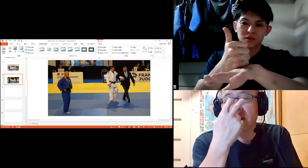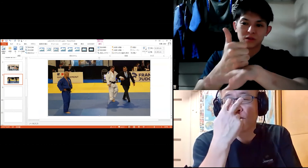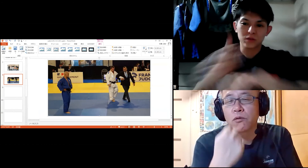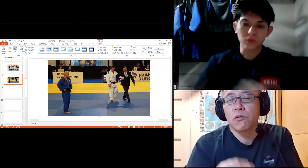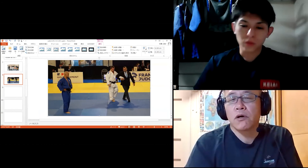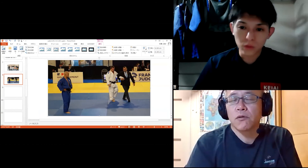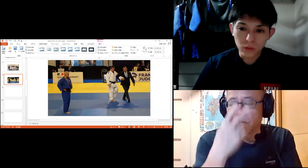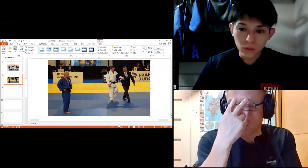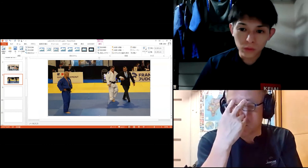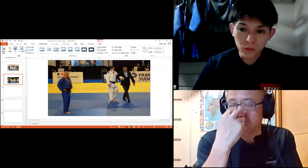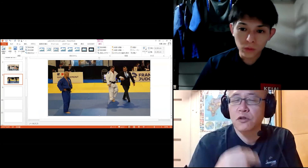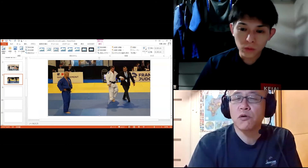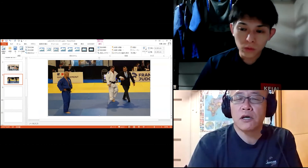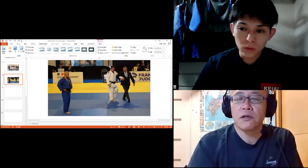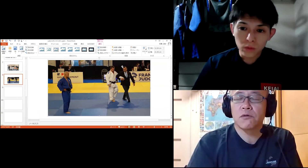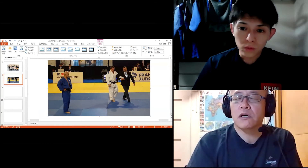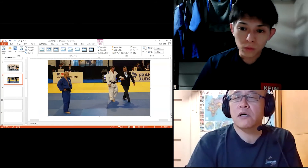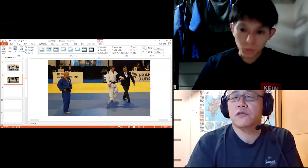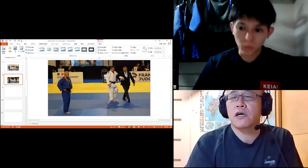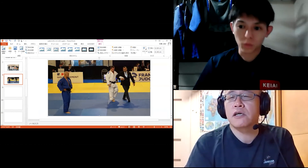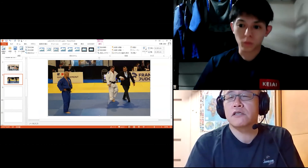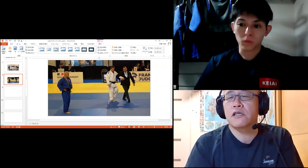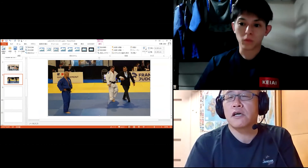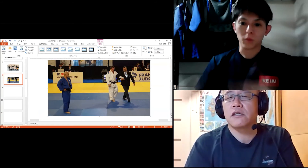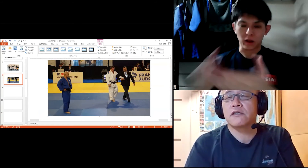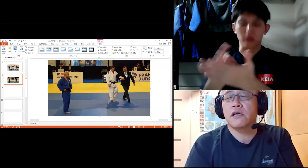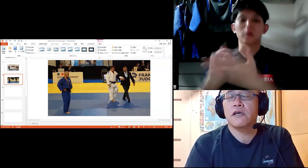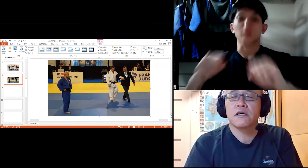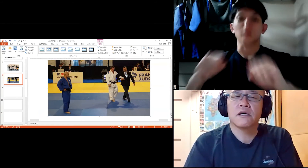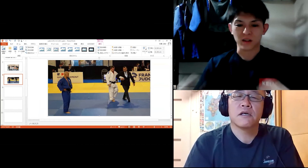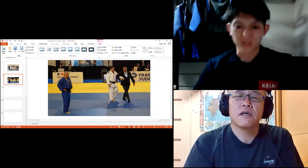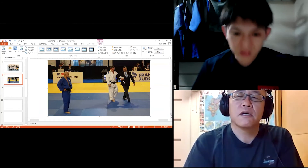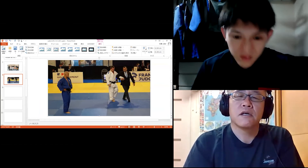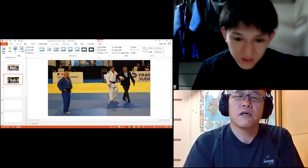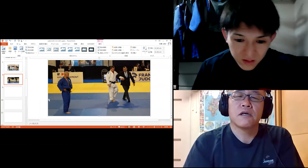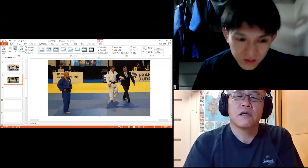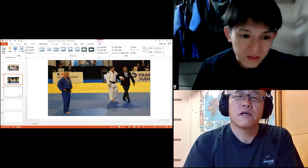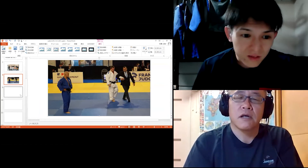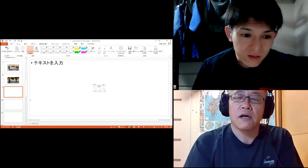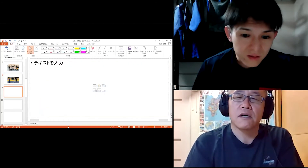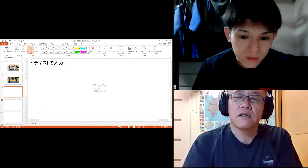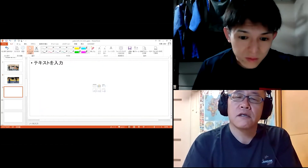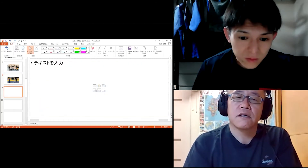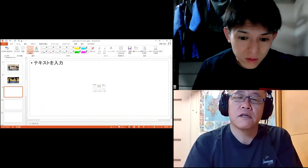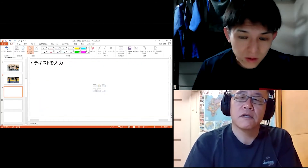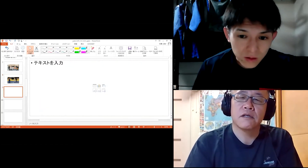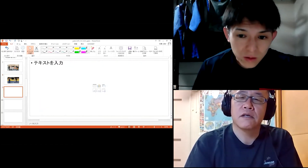これ、視覚障害の方も参加してたんですね。はい。